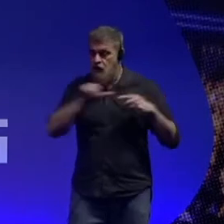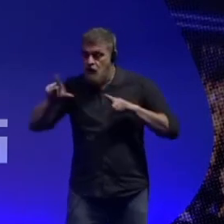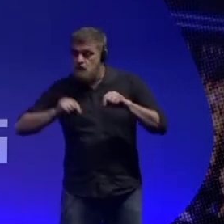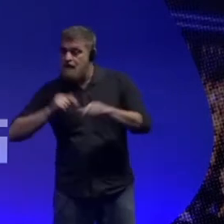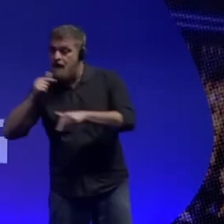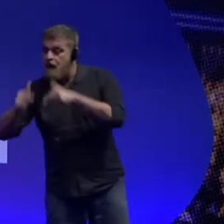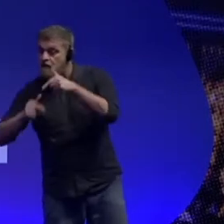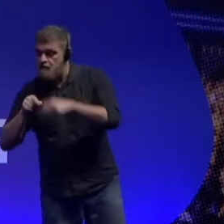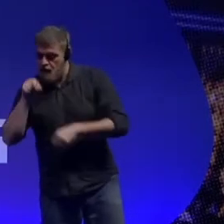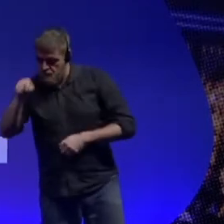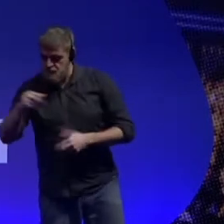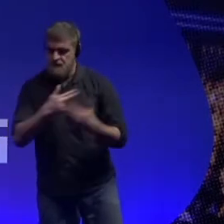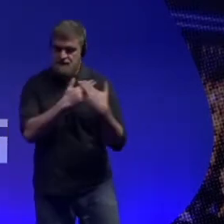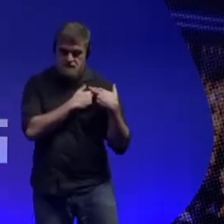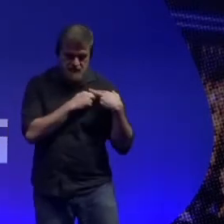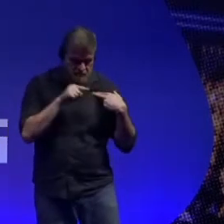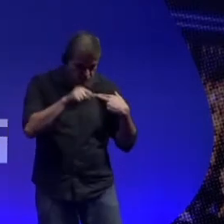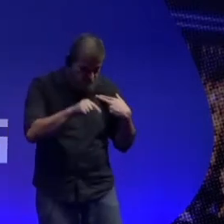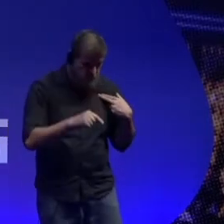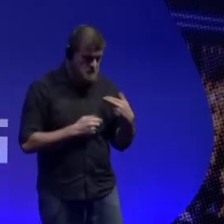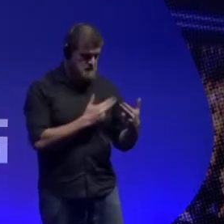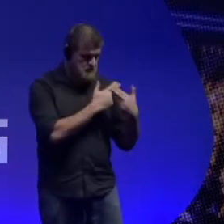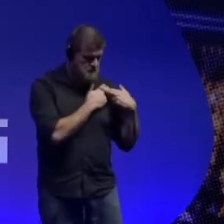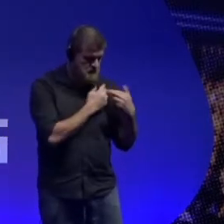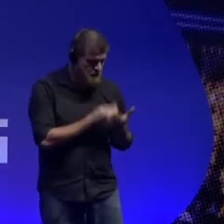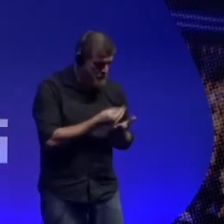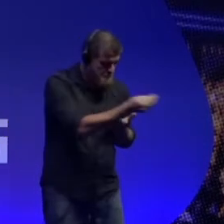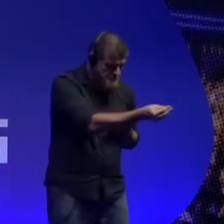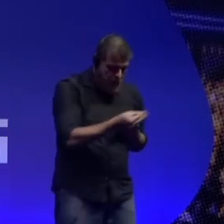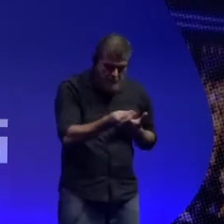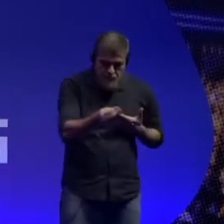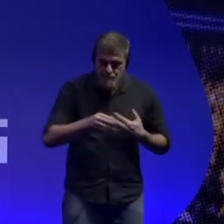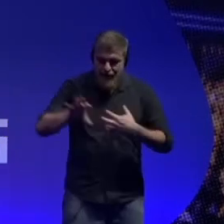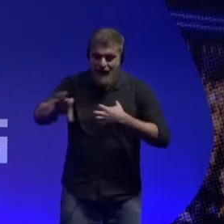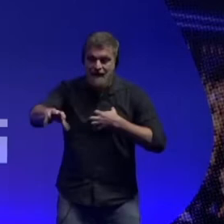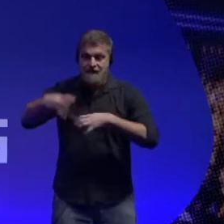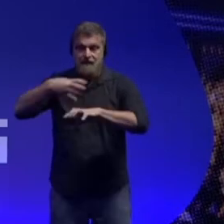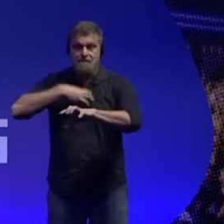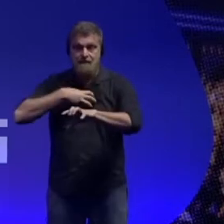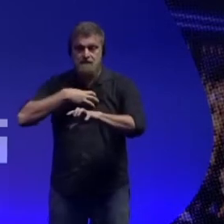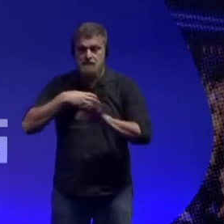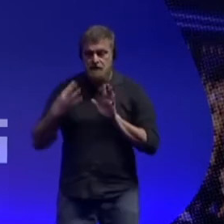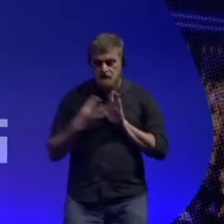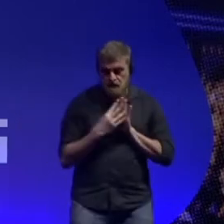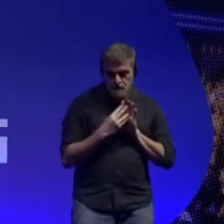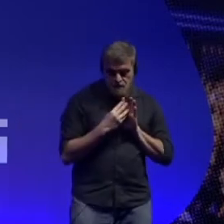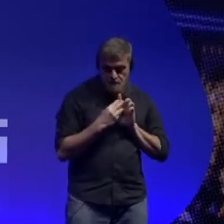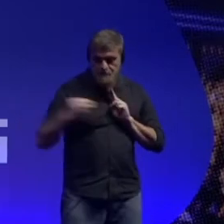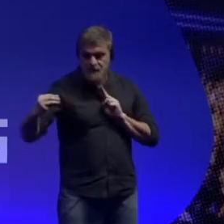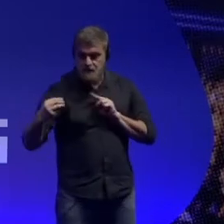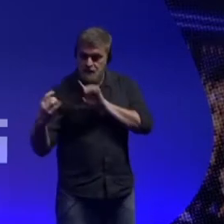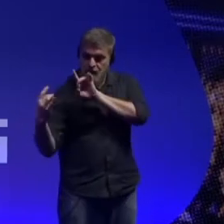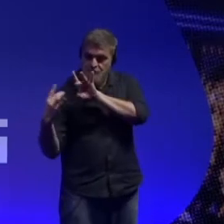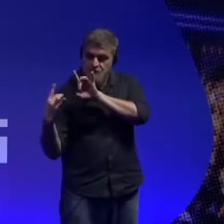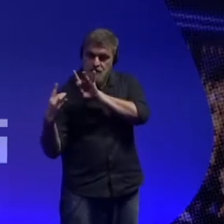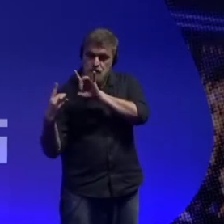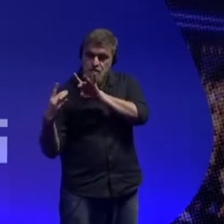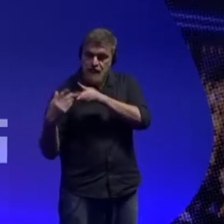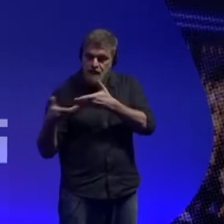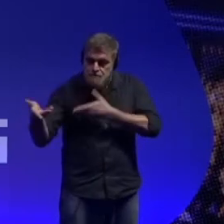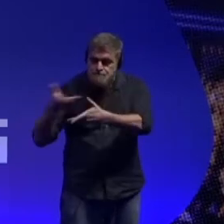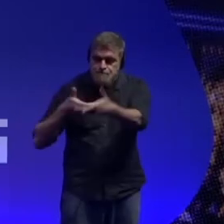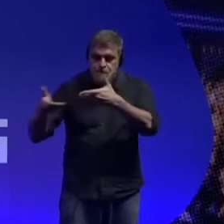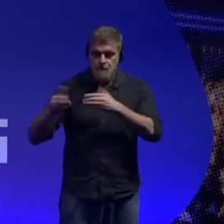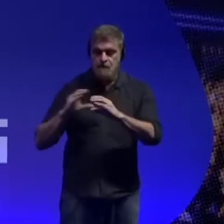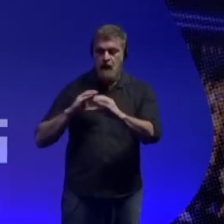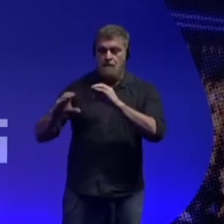priorizar o trabalho, inspirar, ter empatia. ter um bom processo de feedback, uma